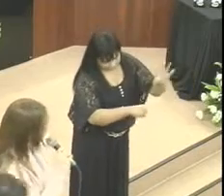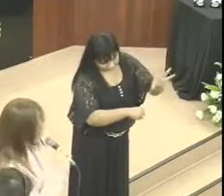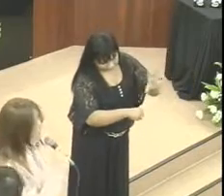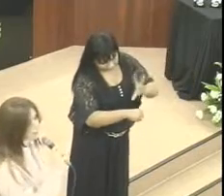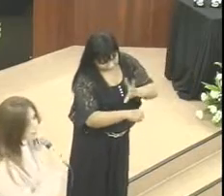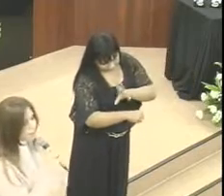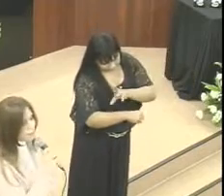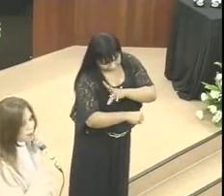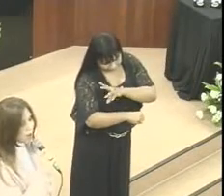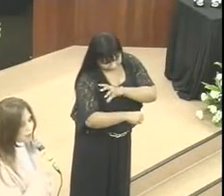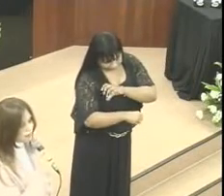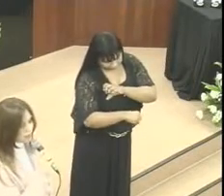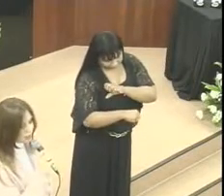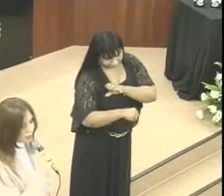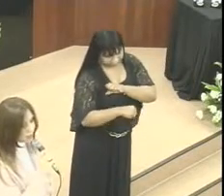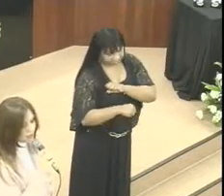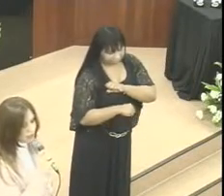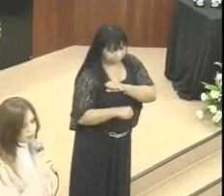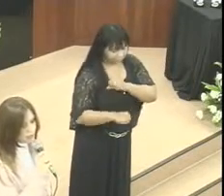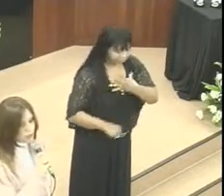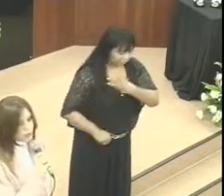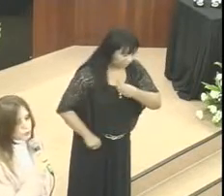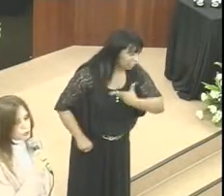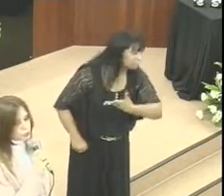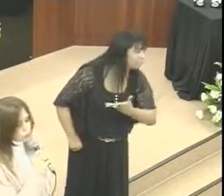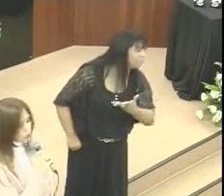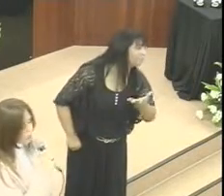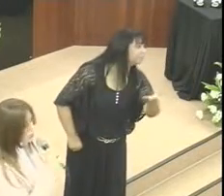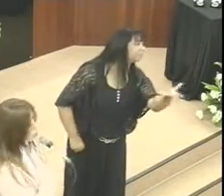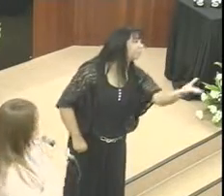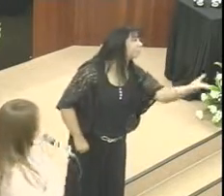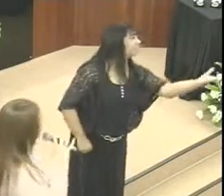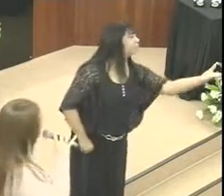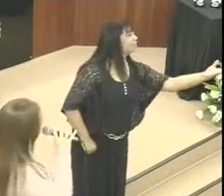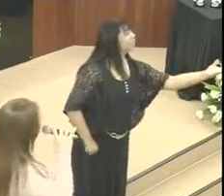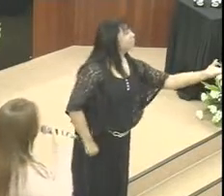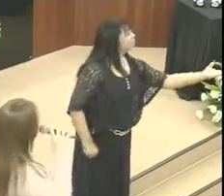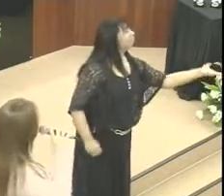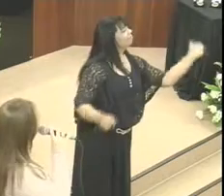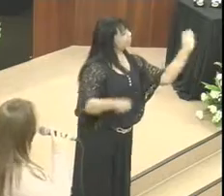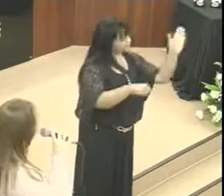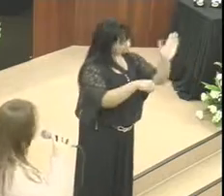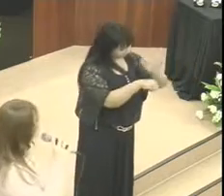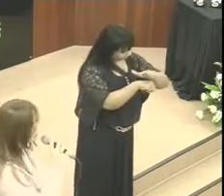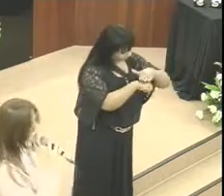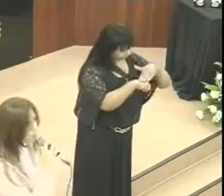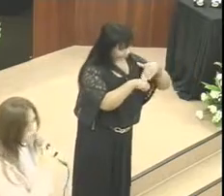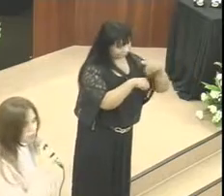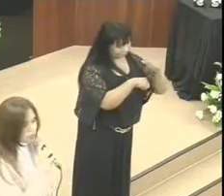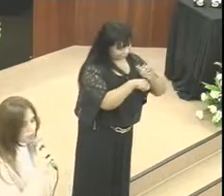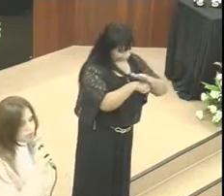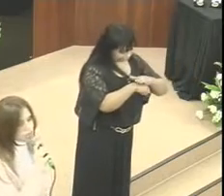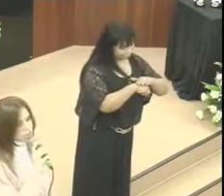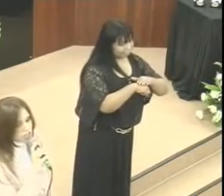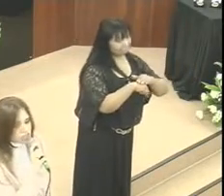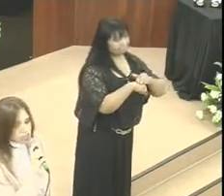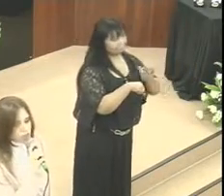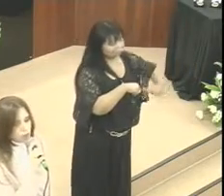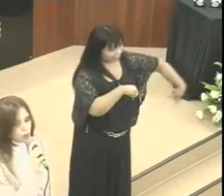ó pátria amada, dos filhos deste solo és mãe